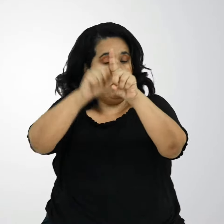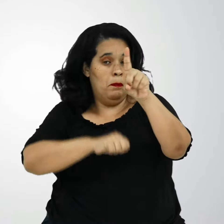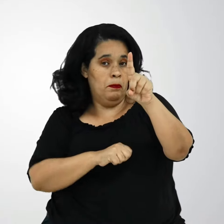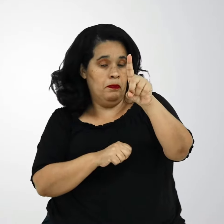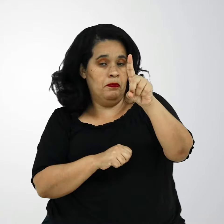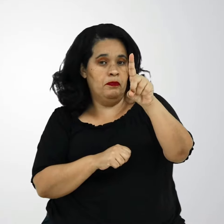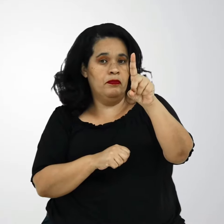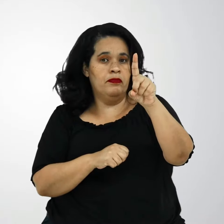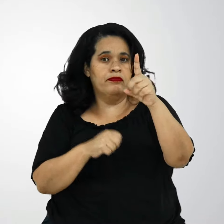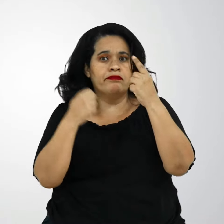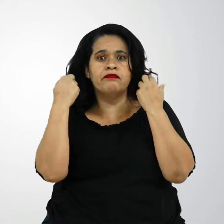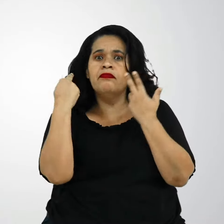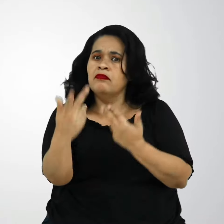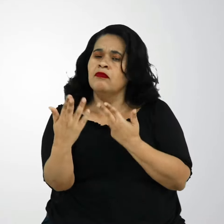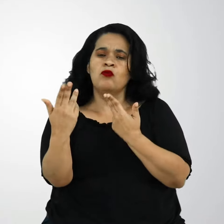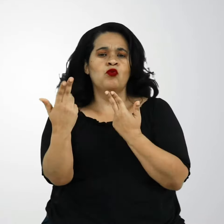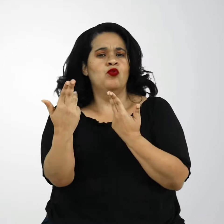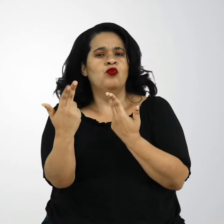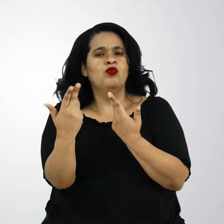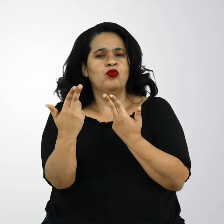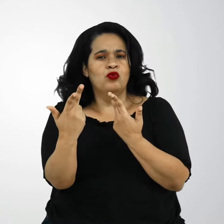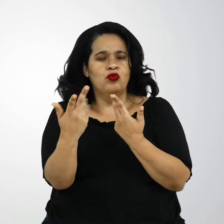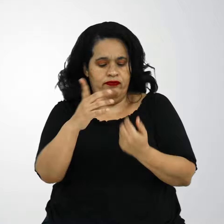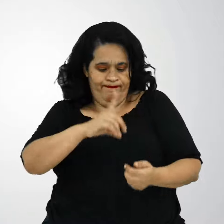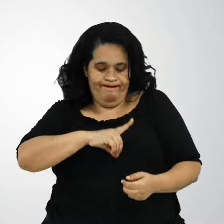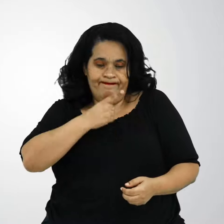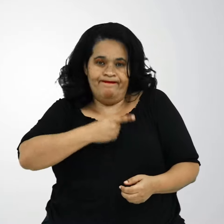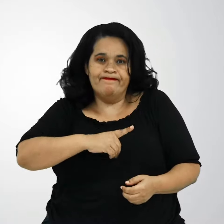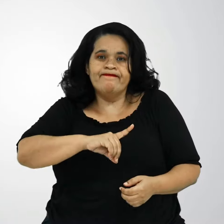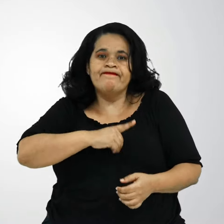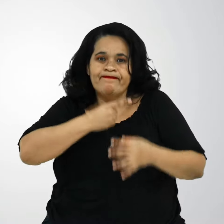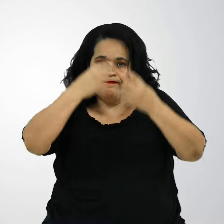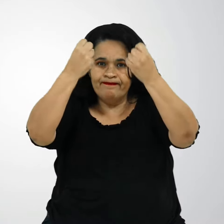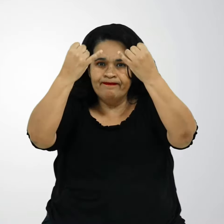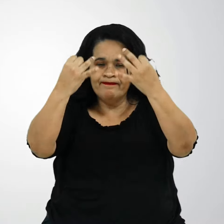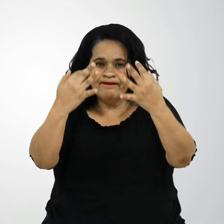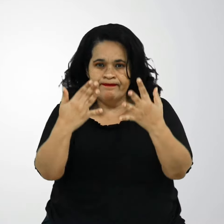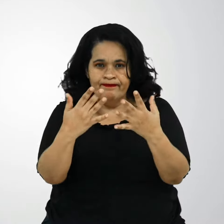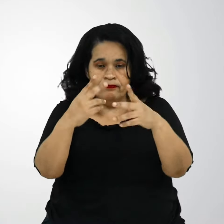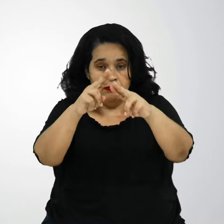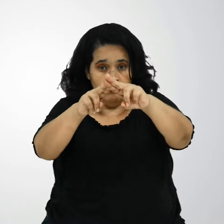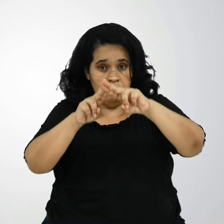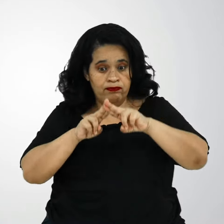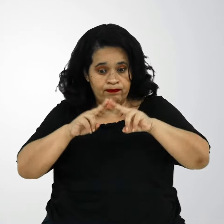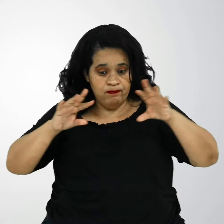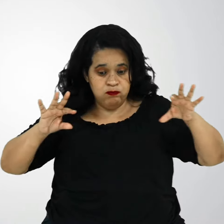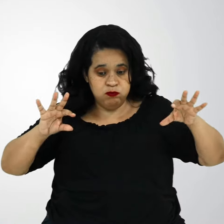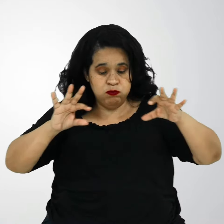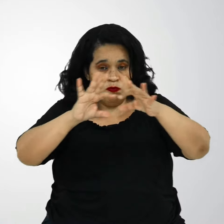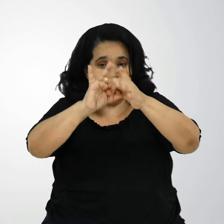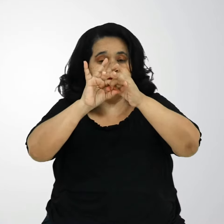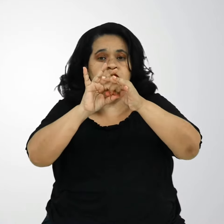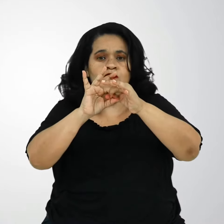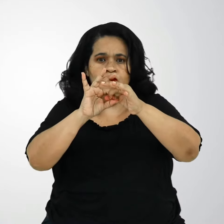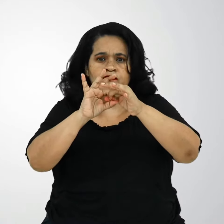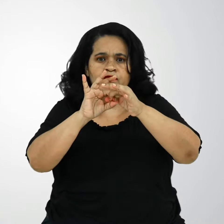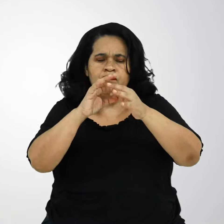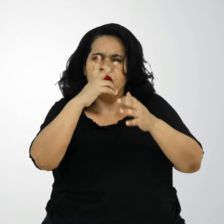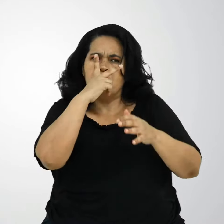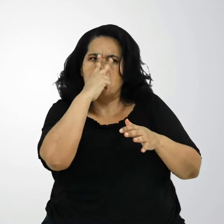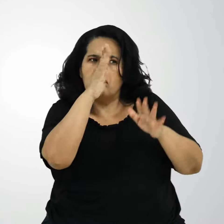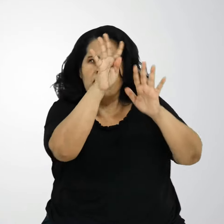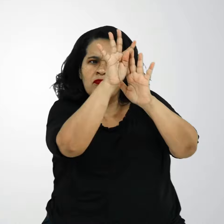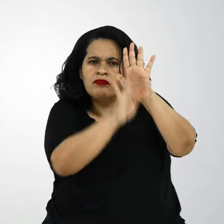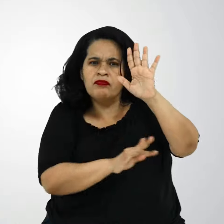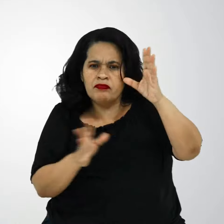meses, é a mesma menção de Daniel. Né, tem uma conexão. Vai ficando, eu acho que um texto vai